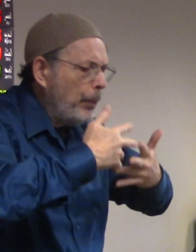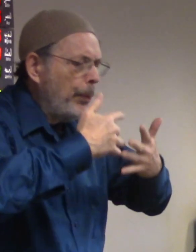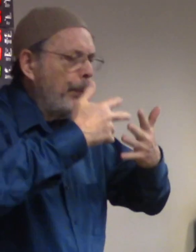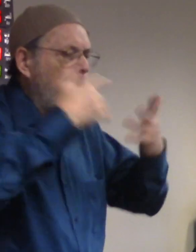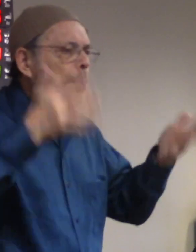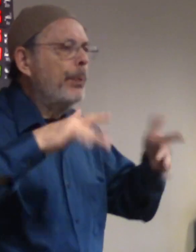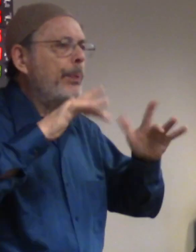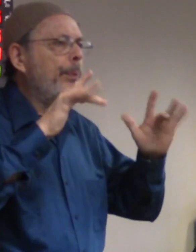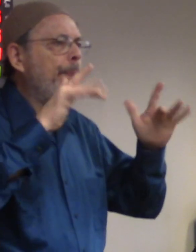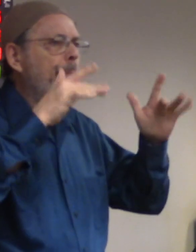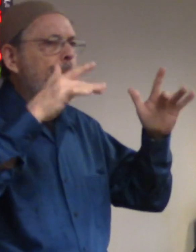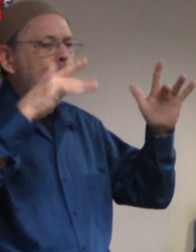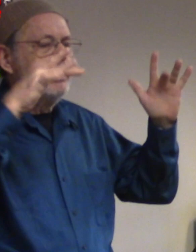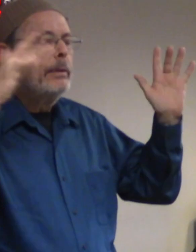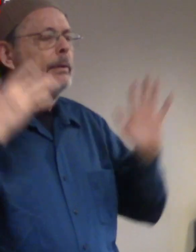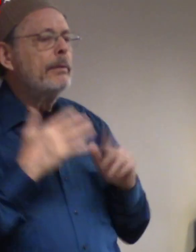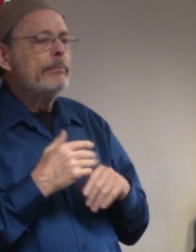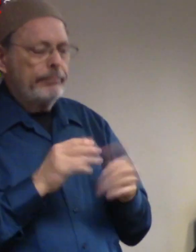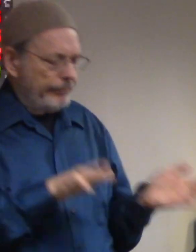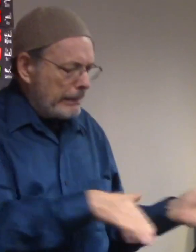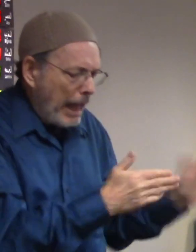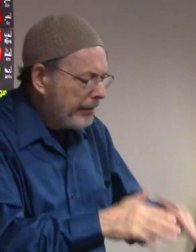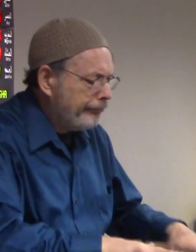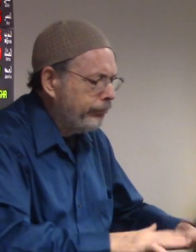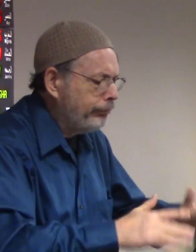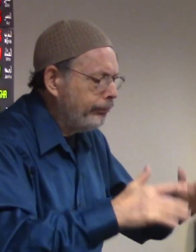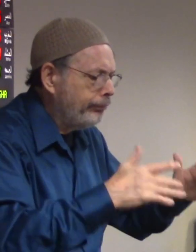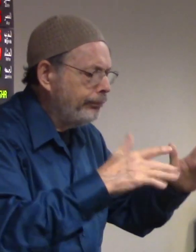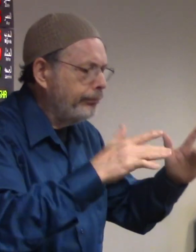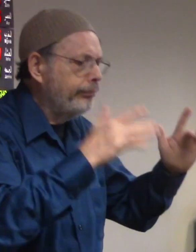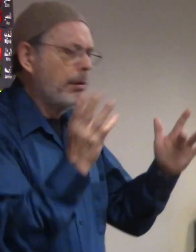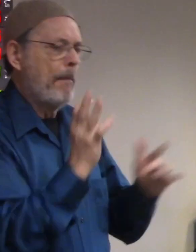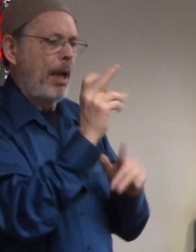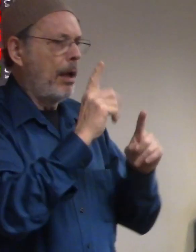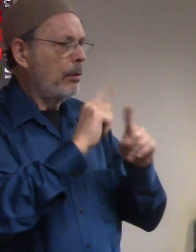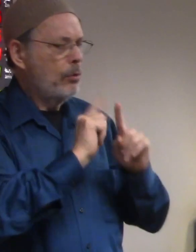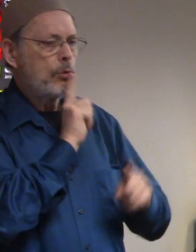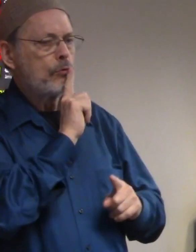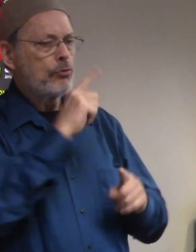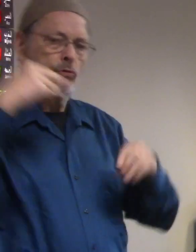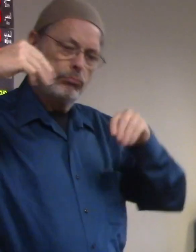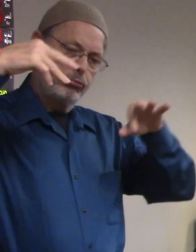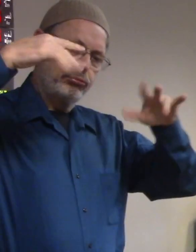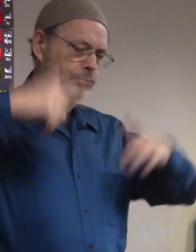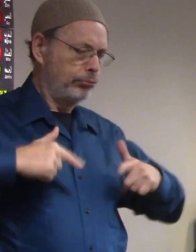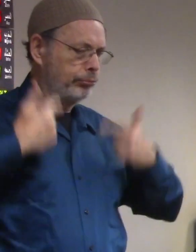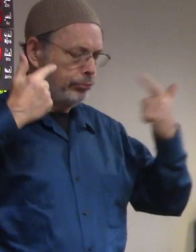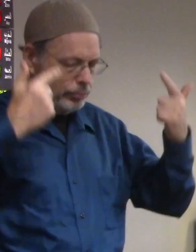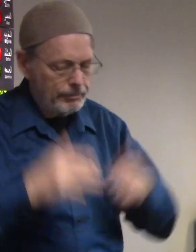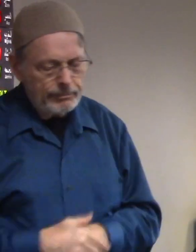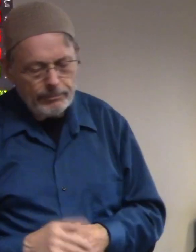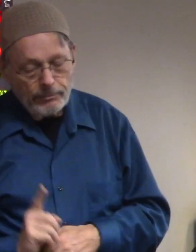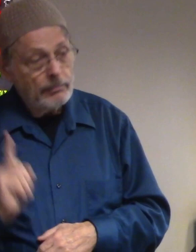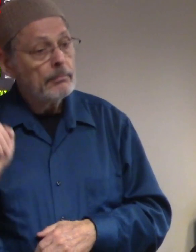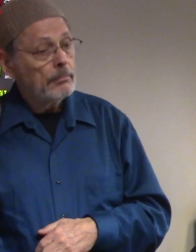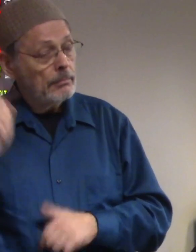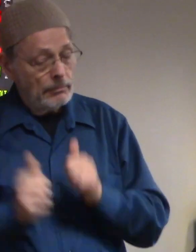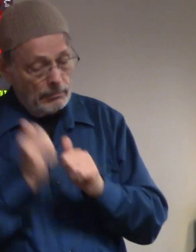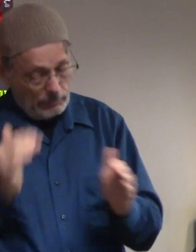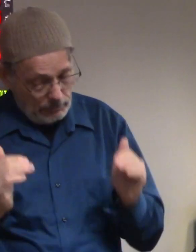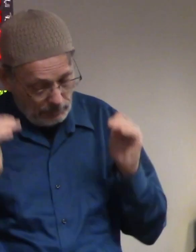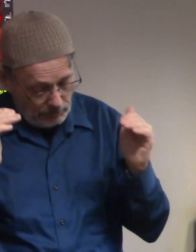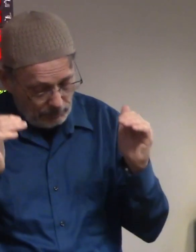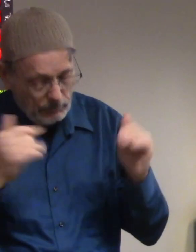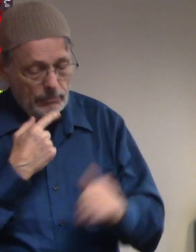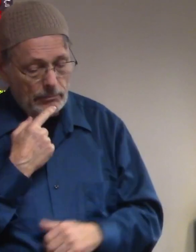into light. You're removed from death and you're brought into life. And Allah subhanahu wa ta'ala says, وَمَا